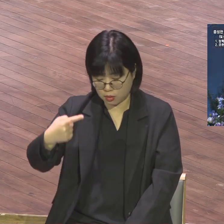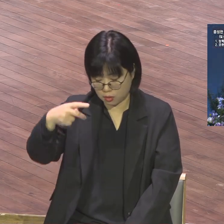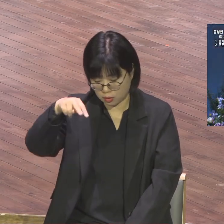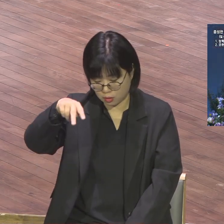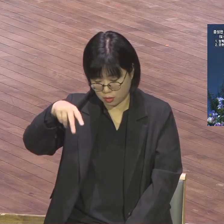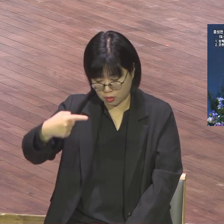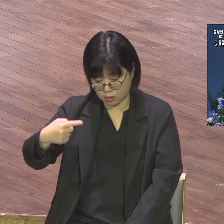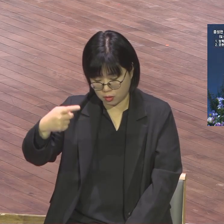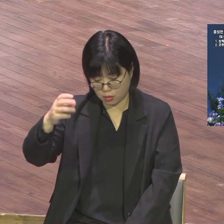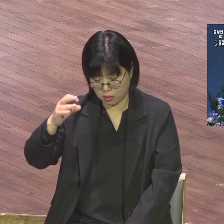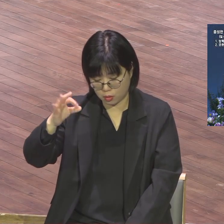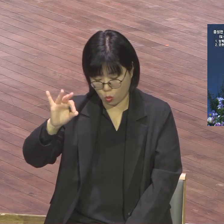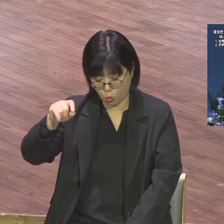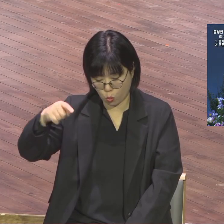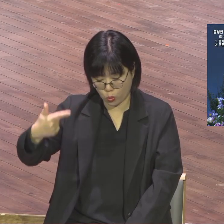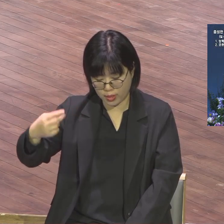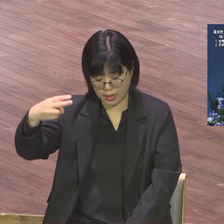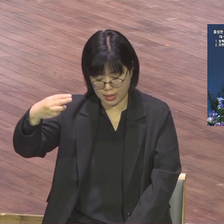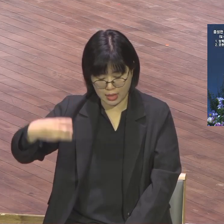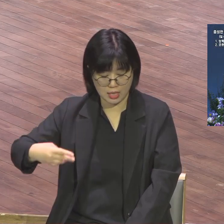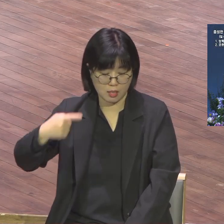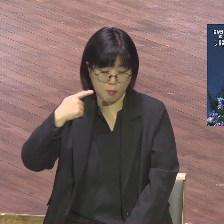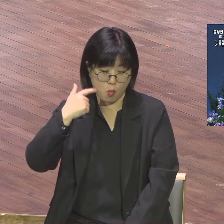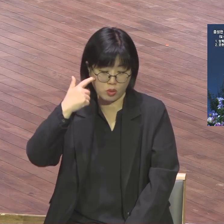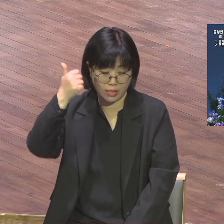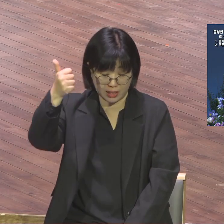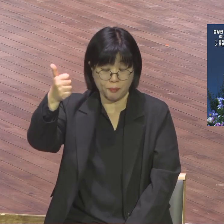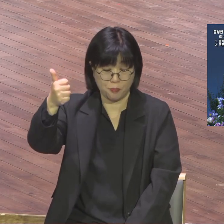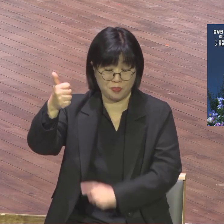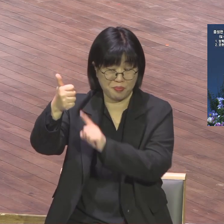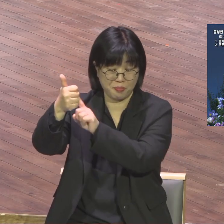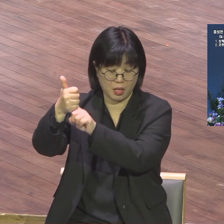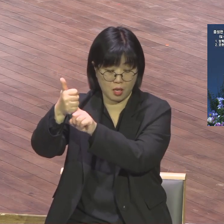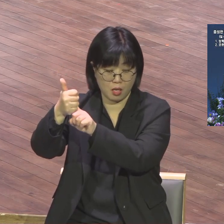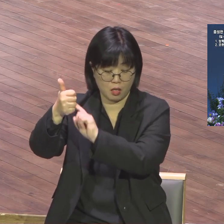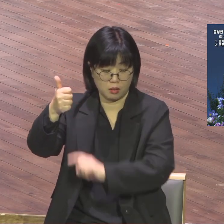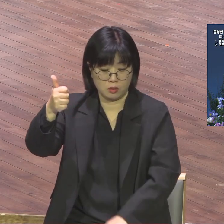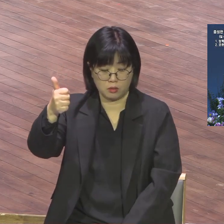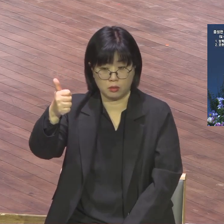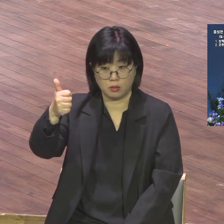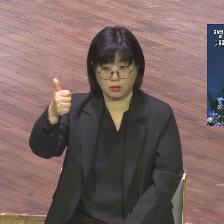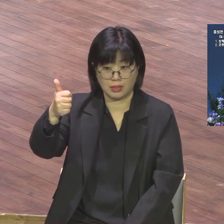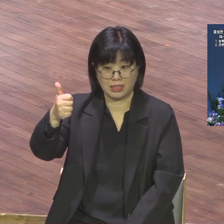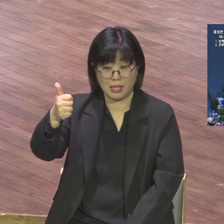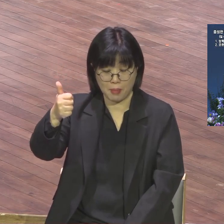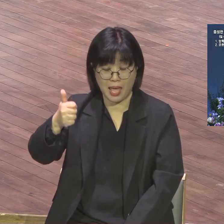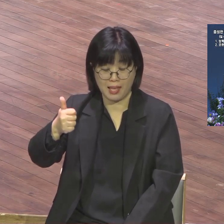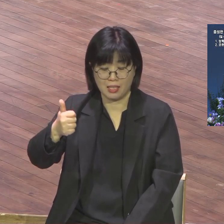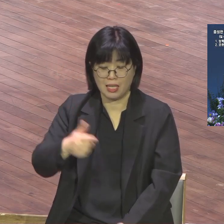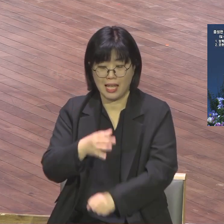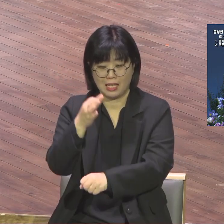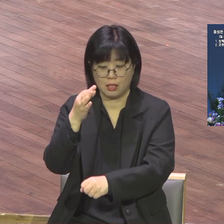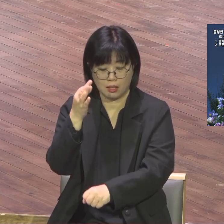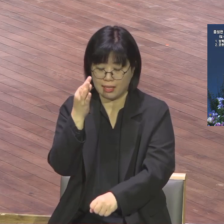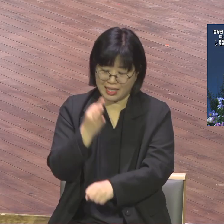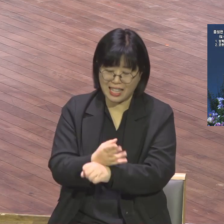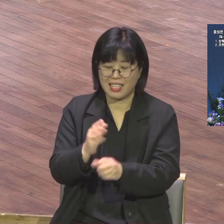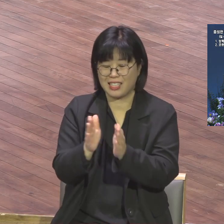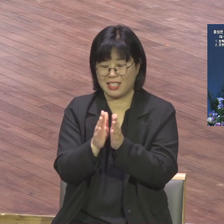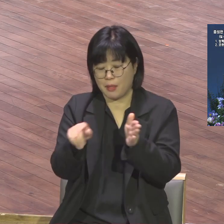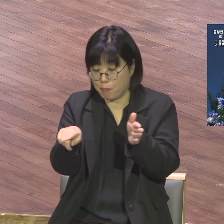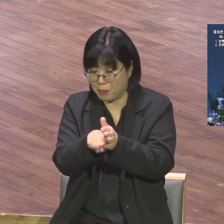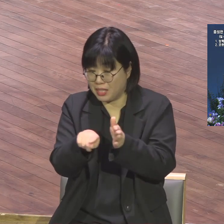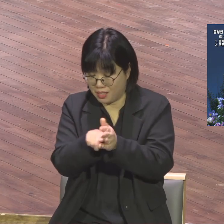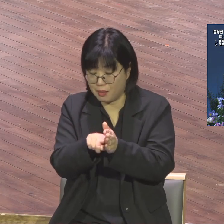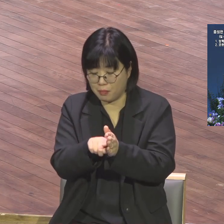책에 나온 시인데요. 복음의 계절 다음으로 나오는 게 어린이의 계절입니다. 나는 성인됨을